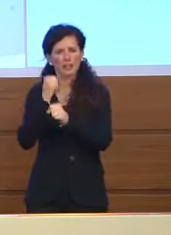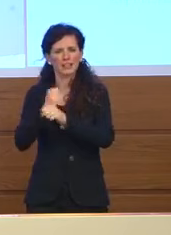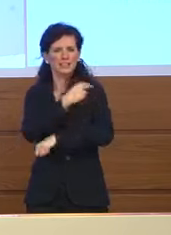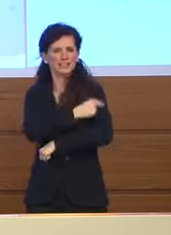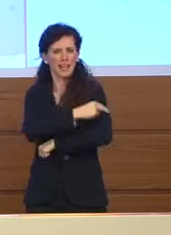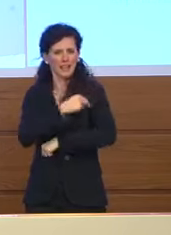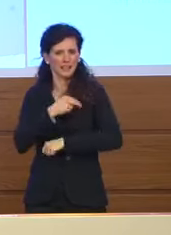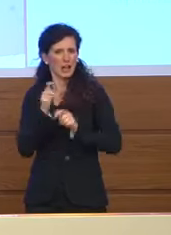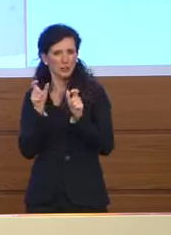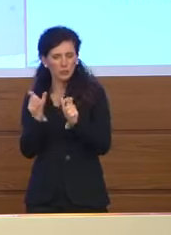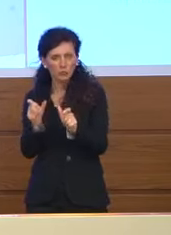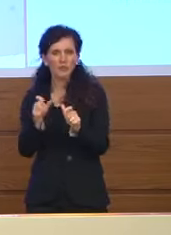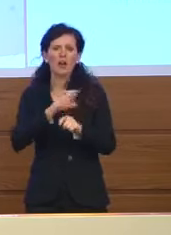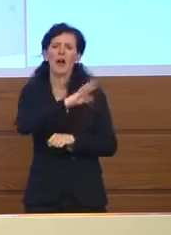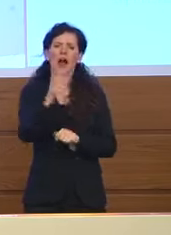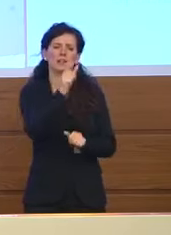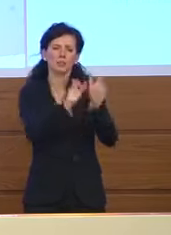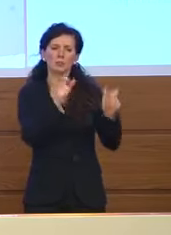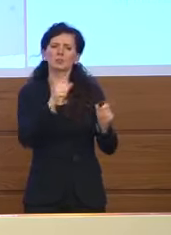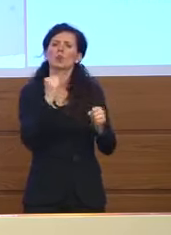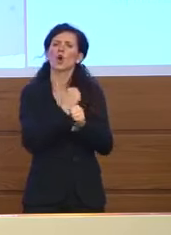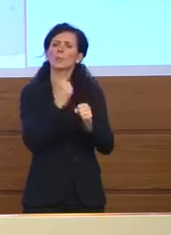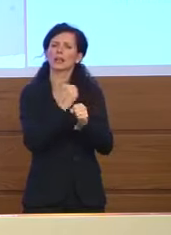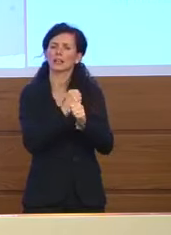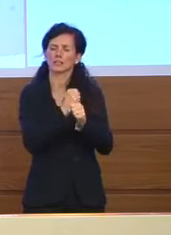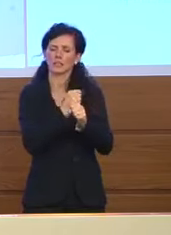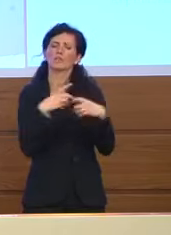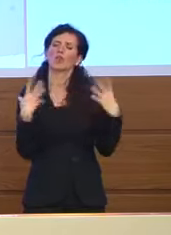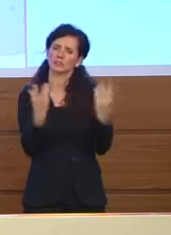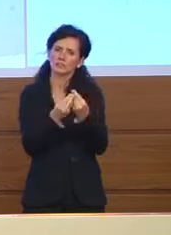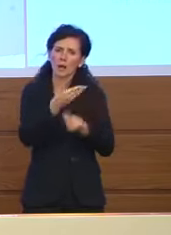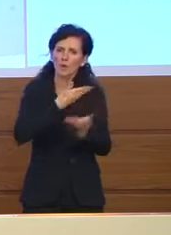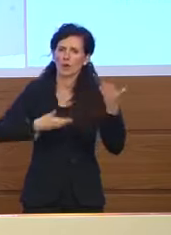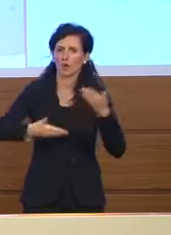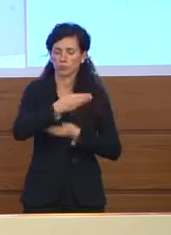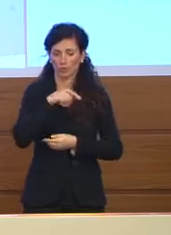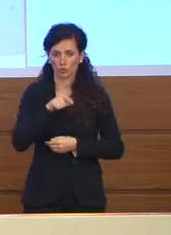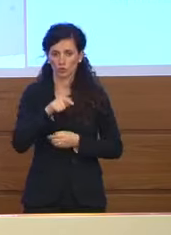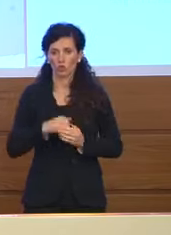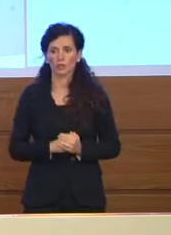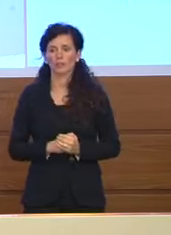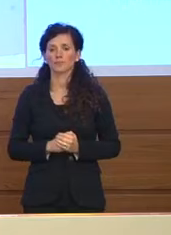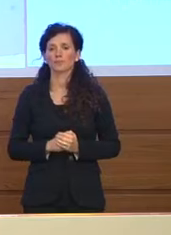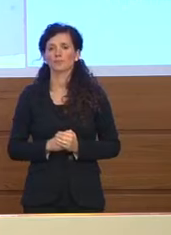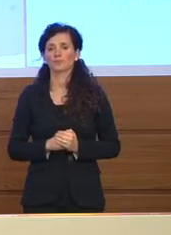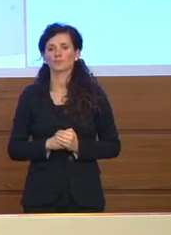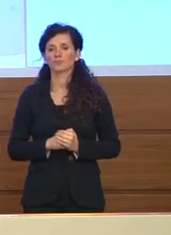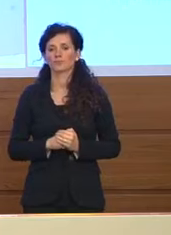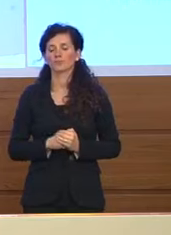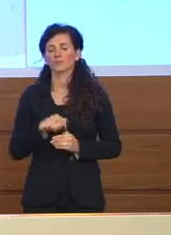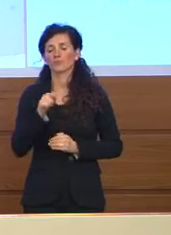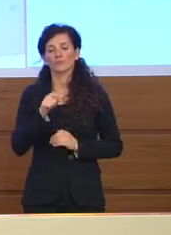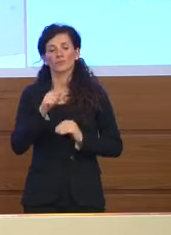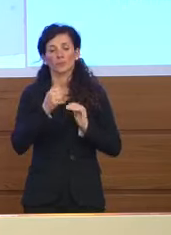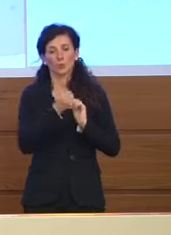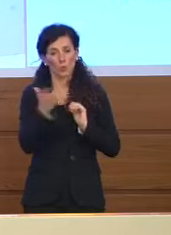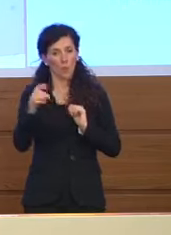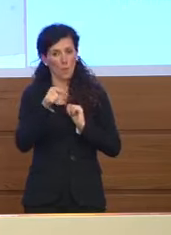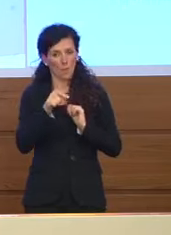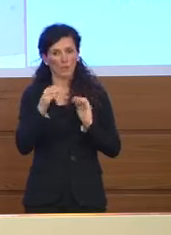personale di tutte le altre strutture operative voglio anche ricordare questo è un dato molto importante che dall'inizio